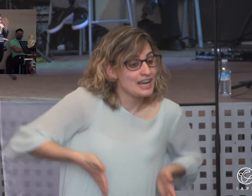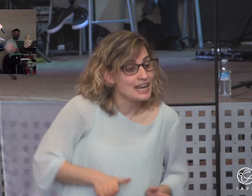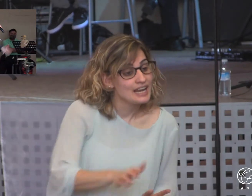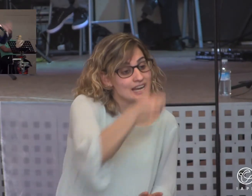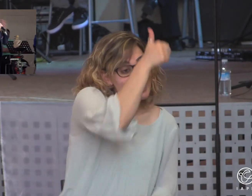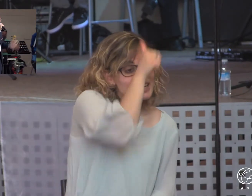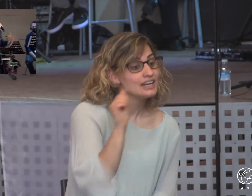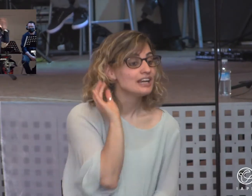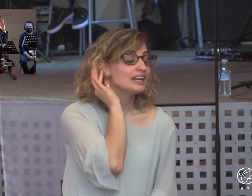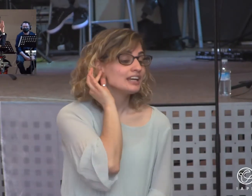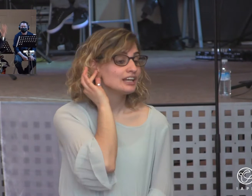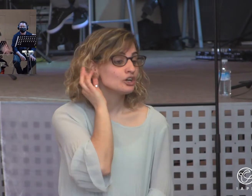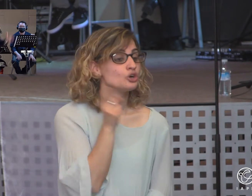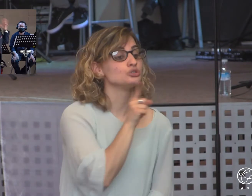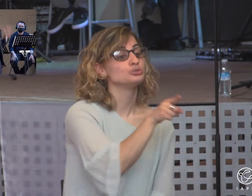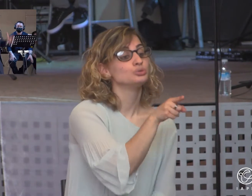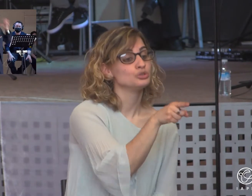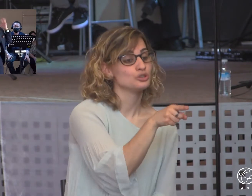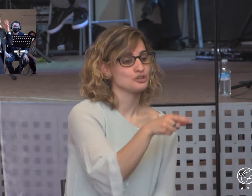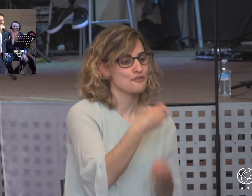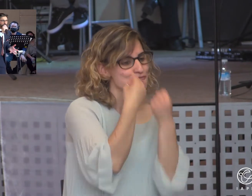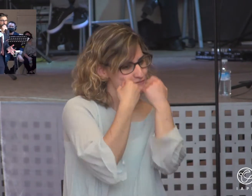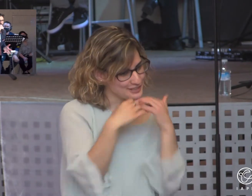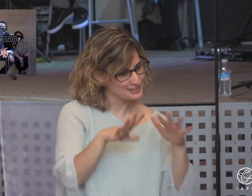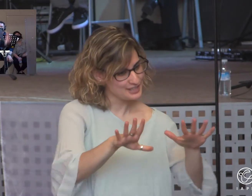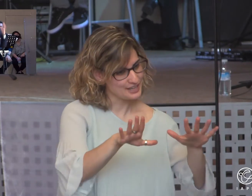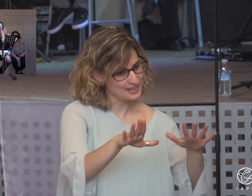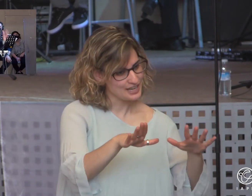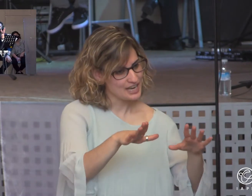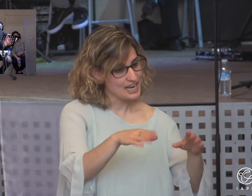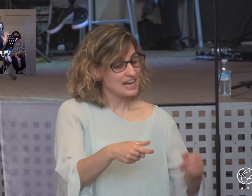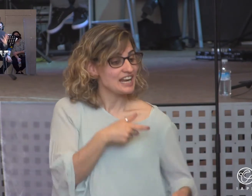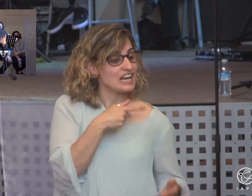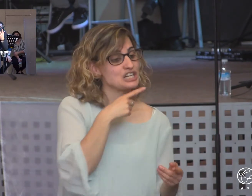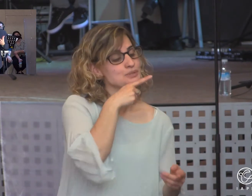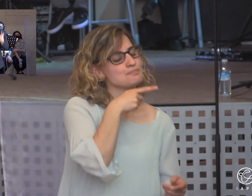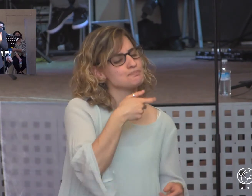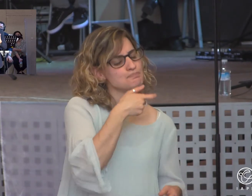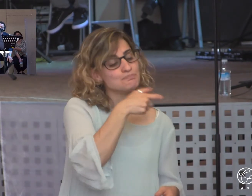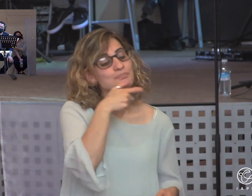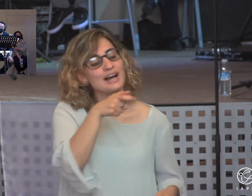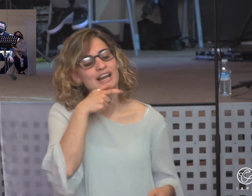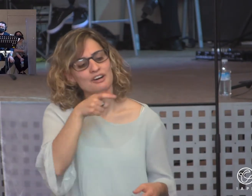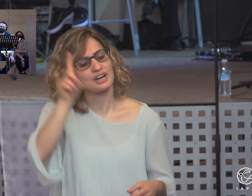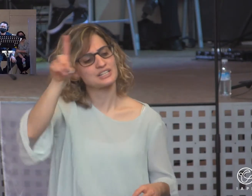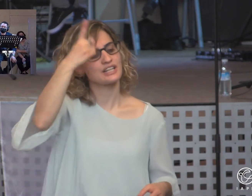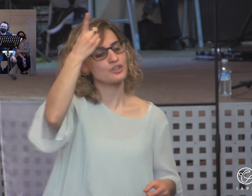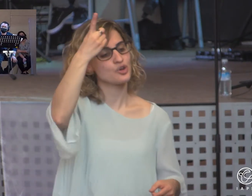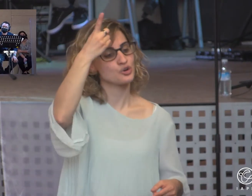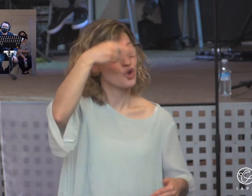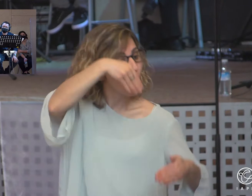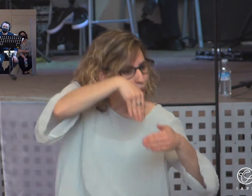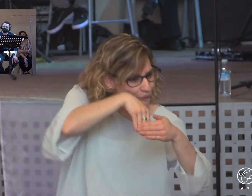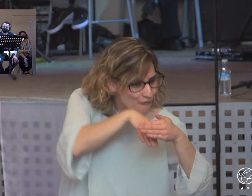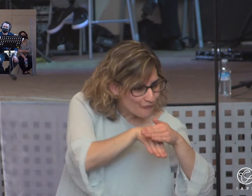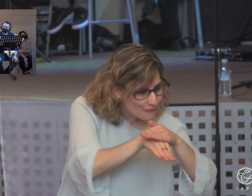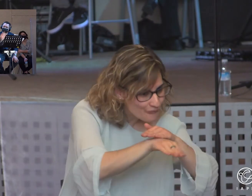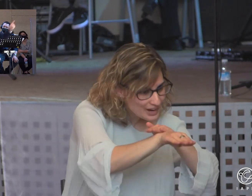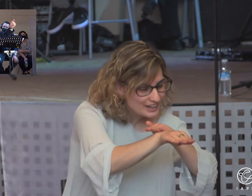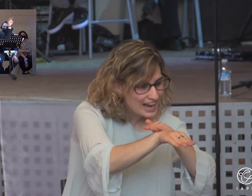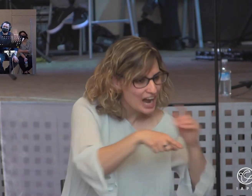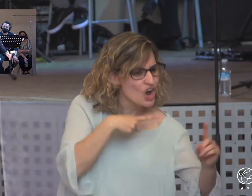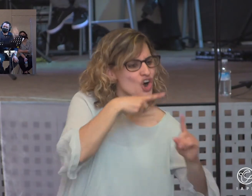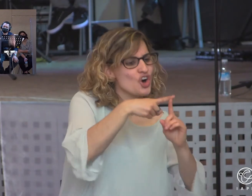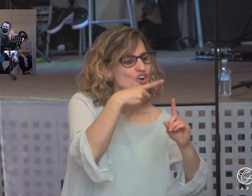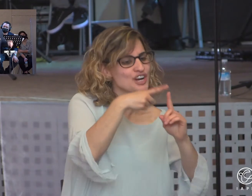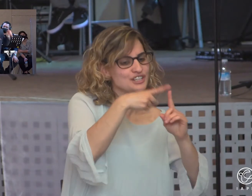y guarda lo que Dios te ha hablado acerca de ellos. Van a crecer sanos y fuertes espiritualmente y